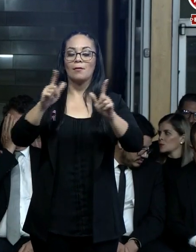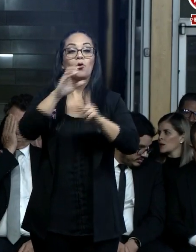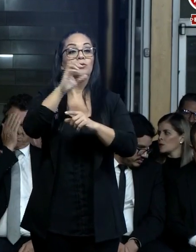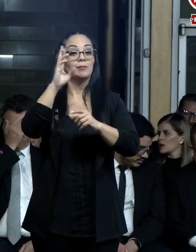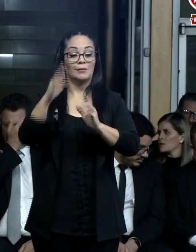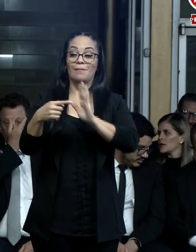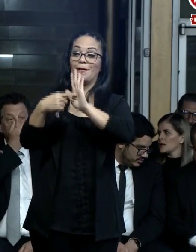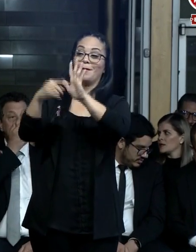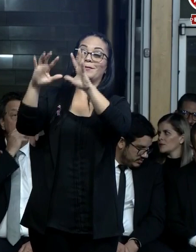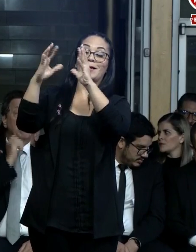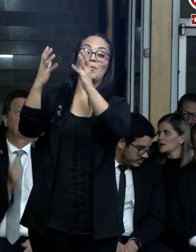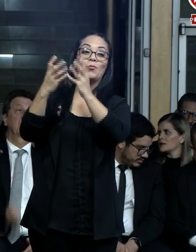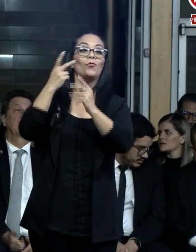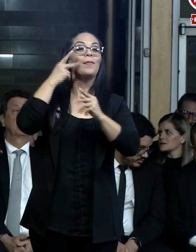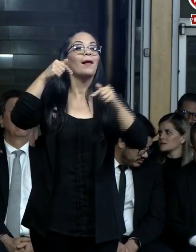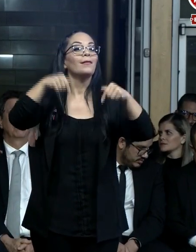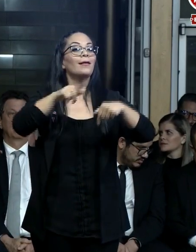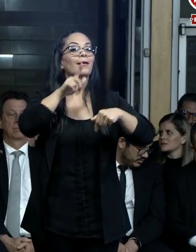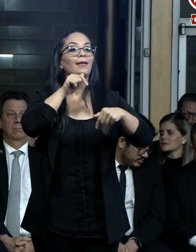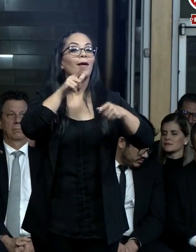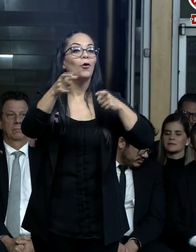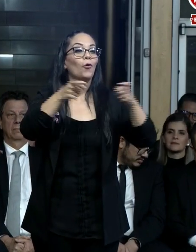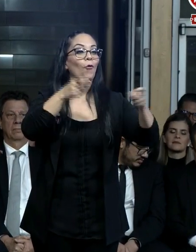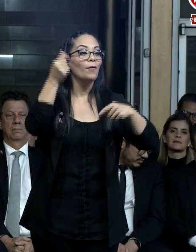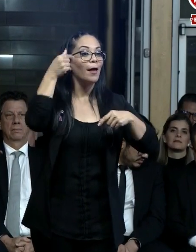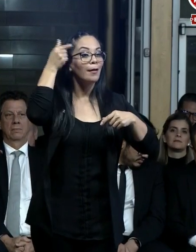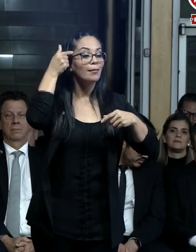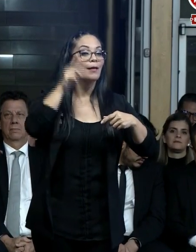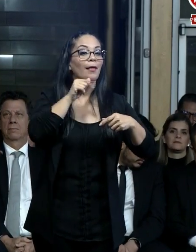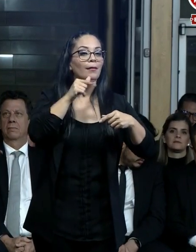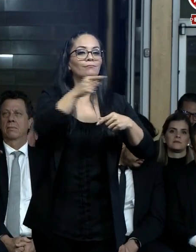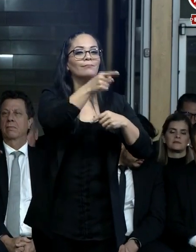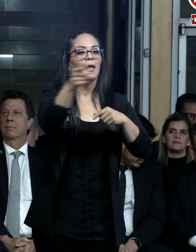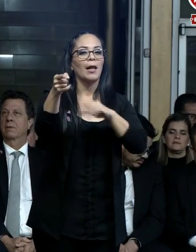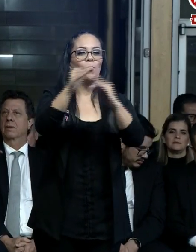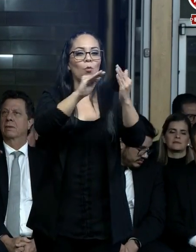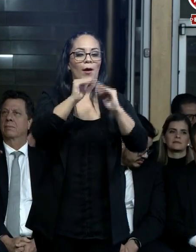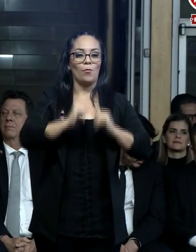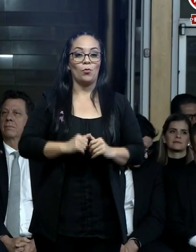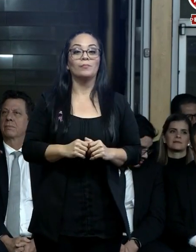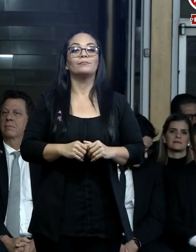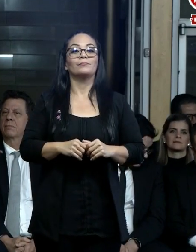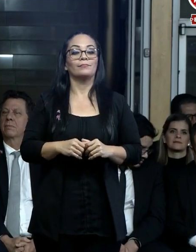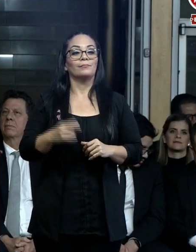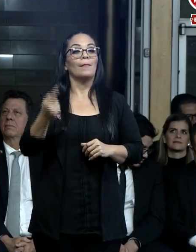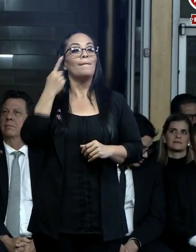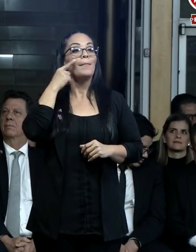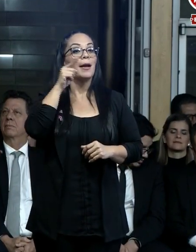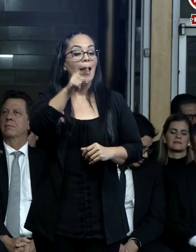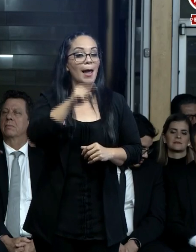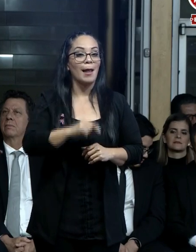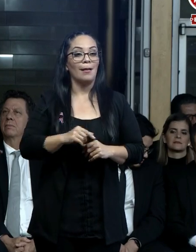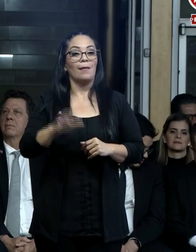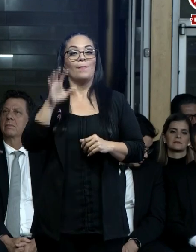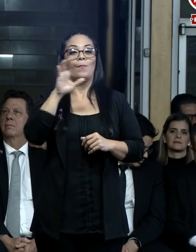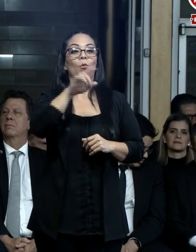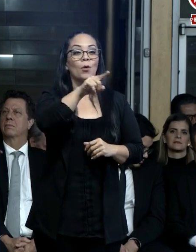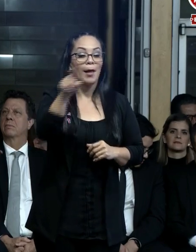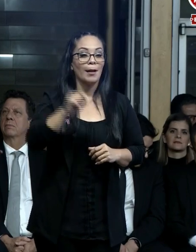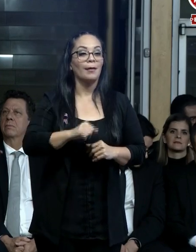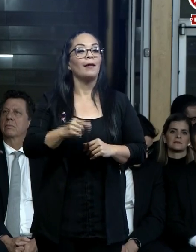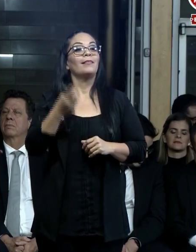mundo: aquí gobierna el pueblo, para él, por él y de él, en